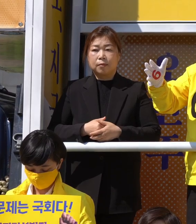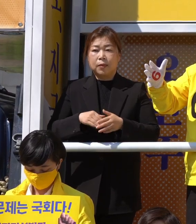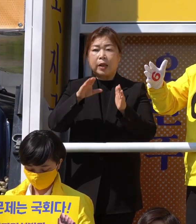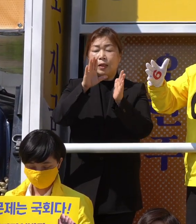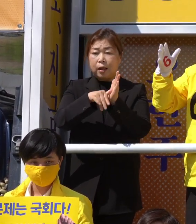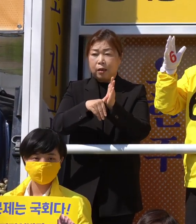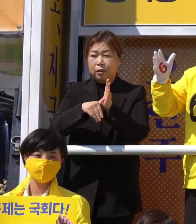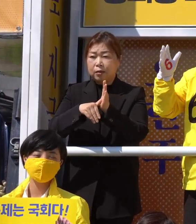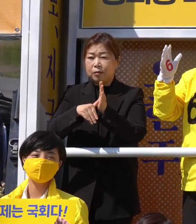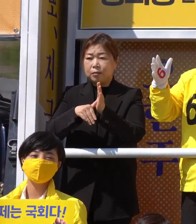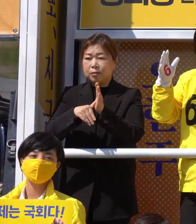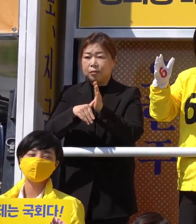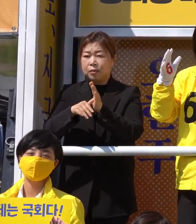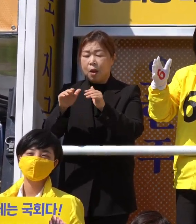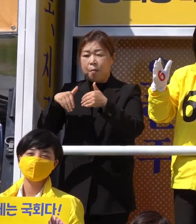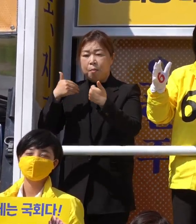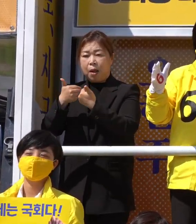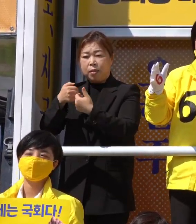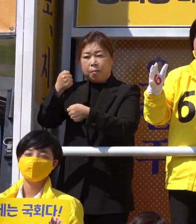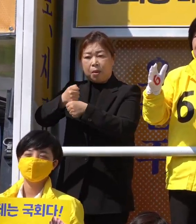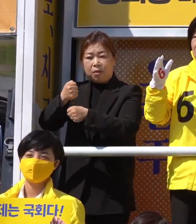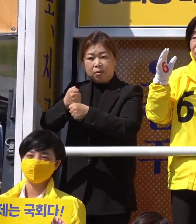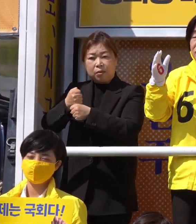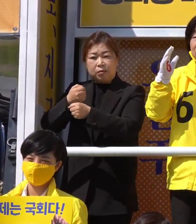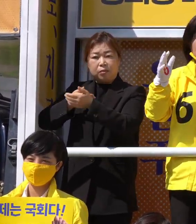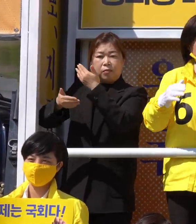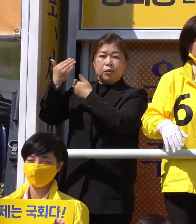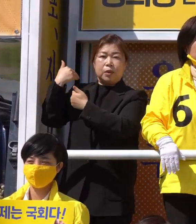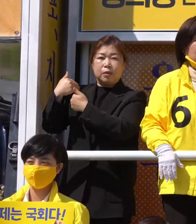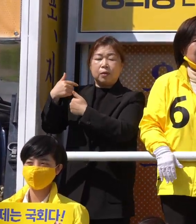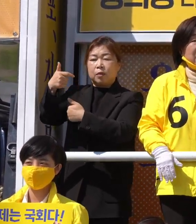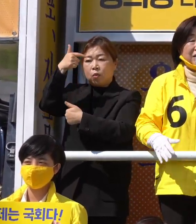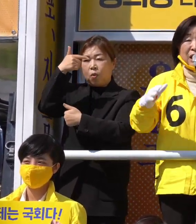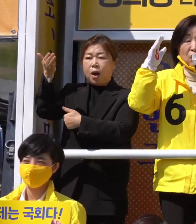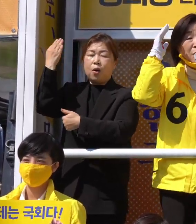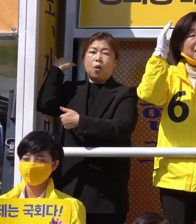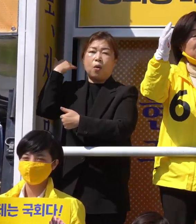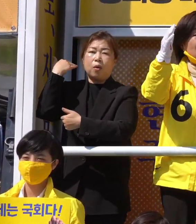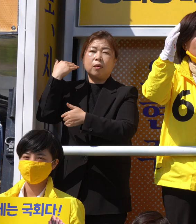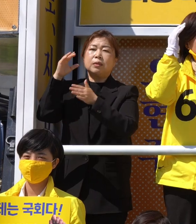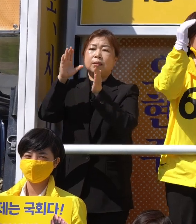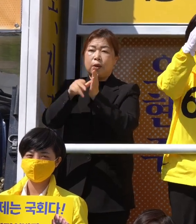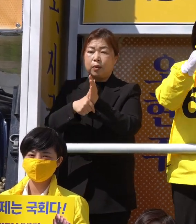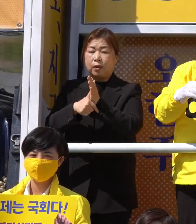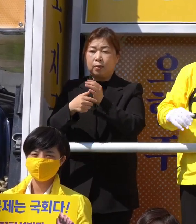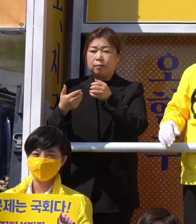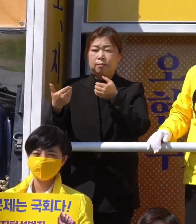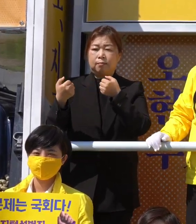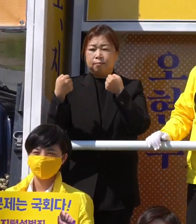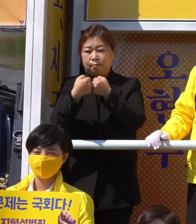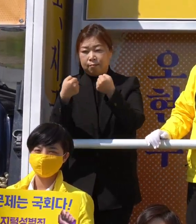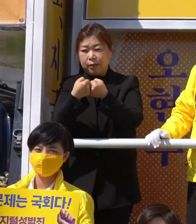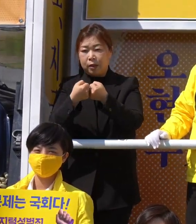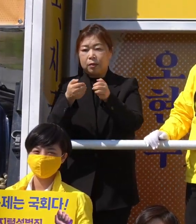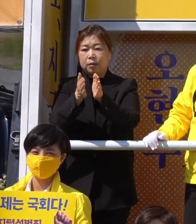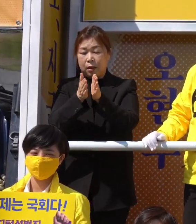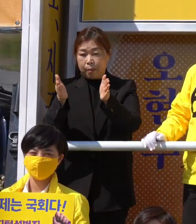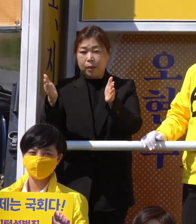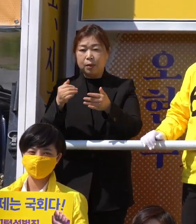시대를 거꾸로 돌리려고 하는 과거 세력에 단호히 맞서 싸울 것입니다.